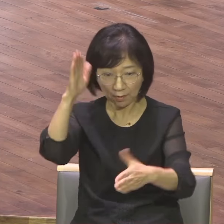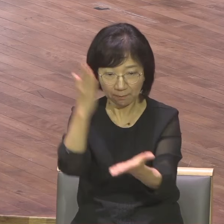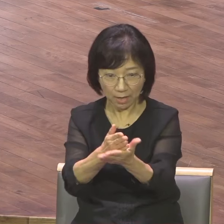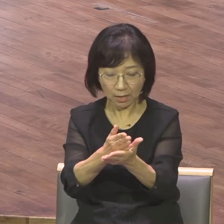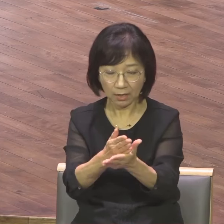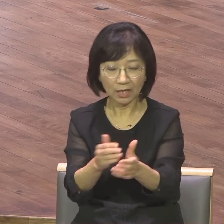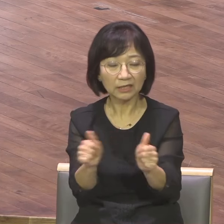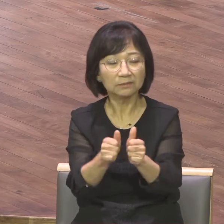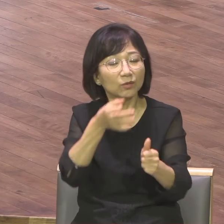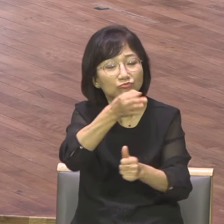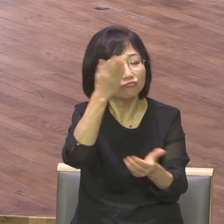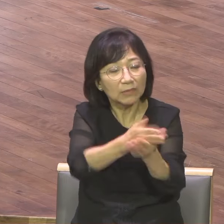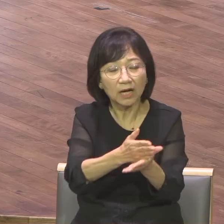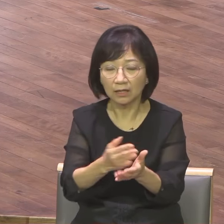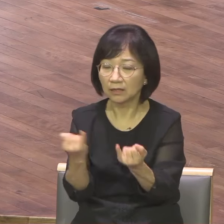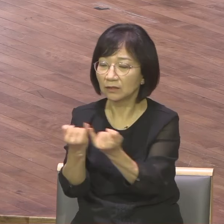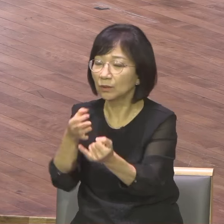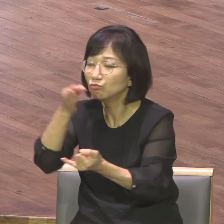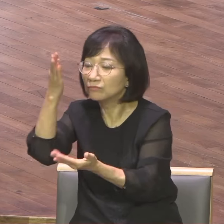없애야지.